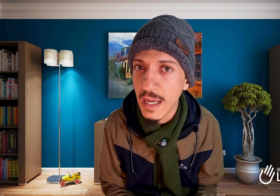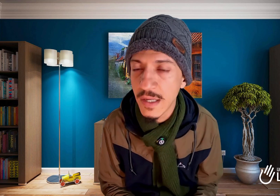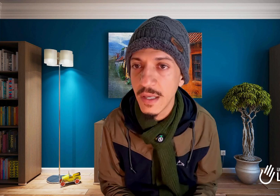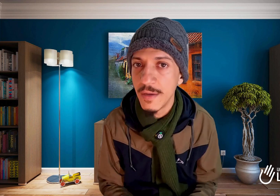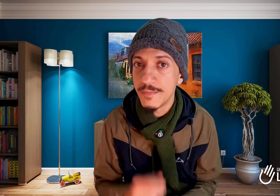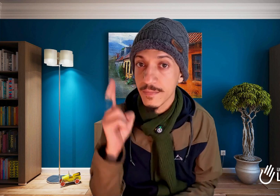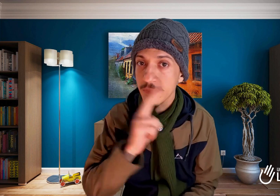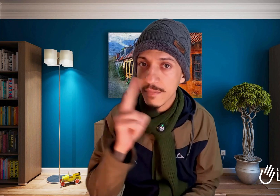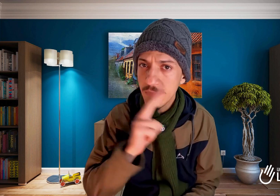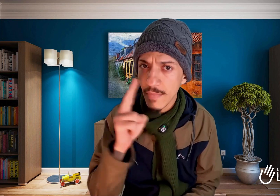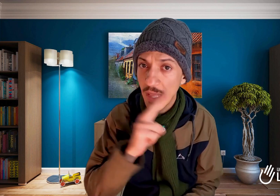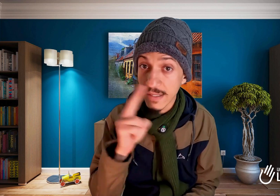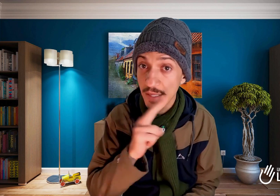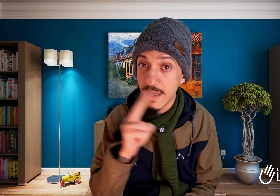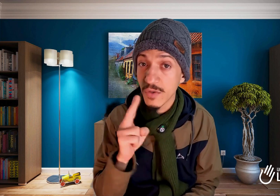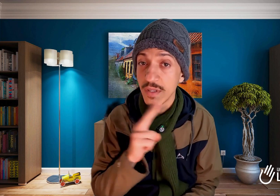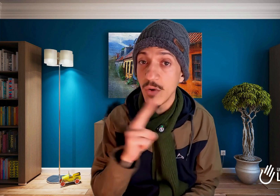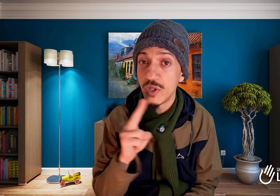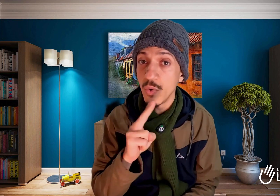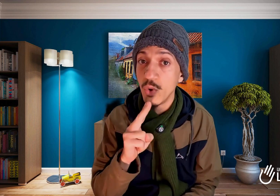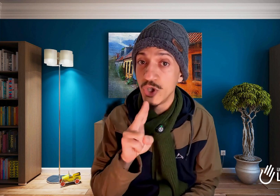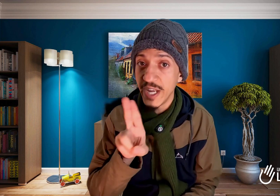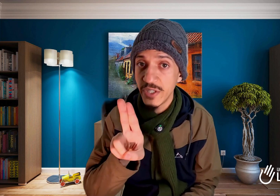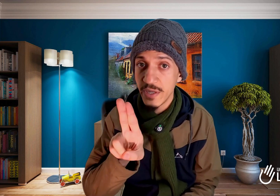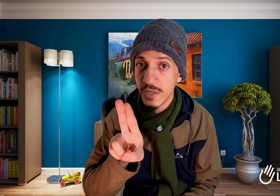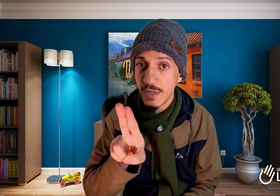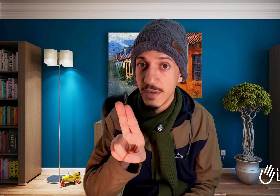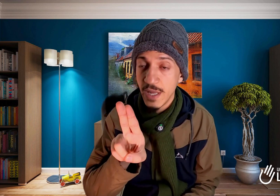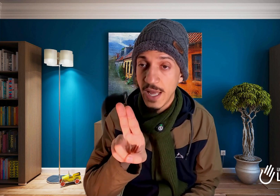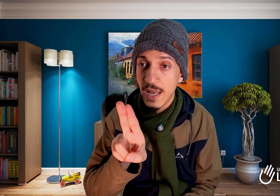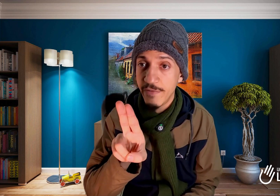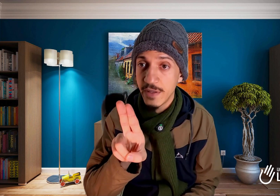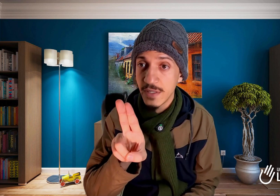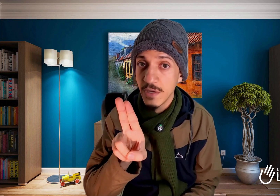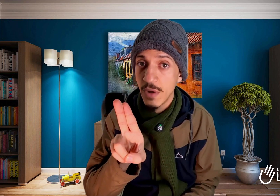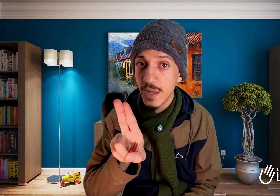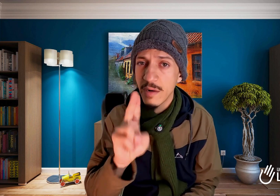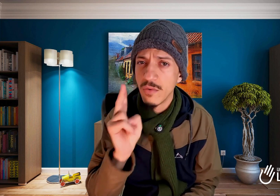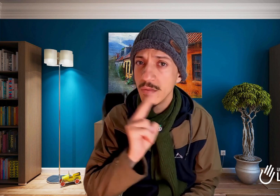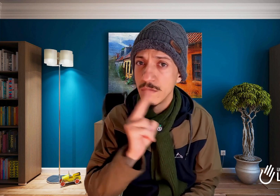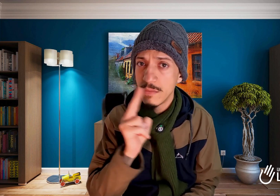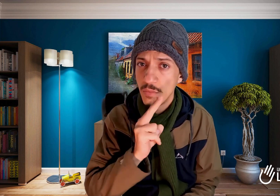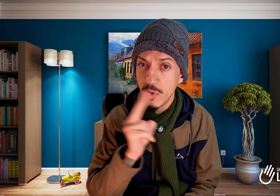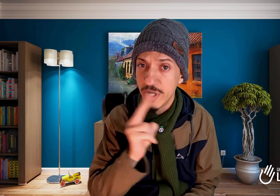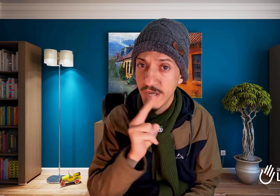aqui. Esse daqui é o sinal de urgente. Ele é feito assim, com a letra U, urgente.